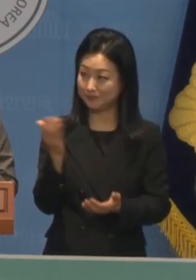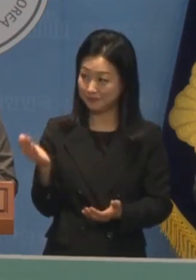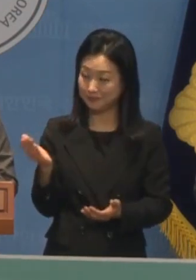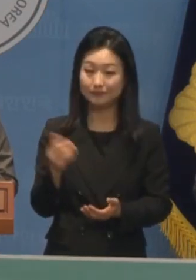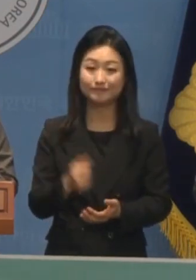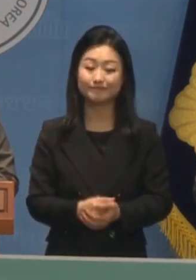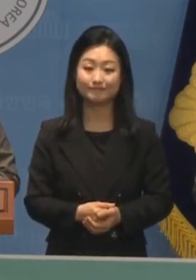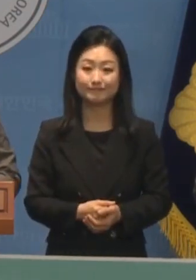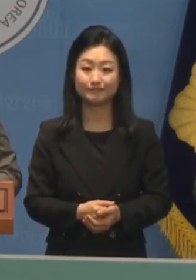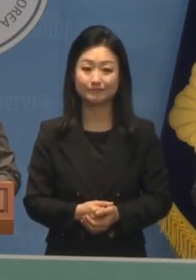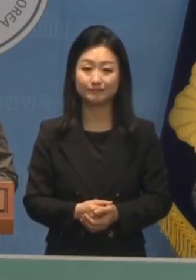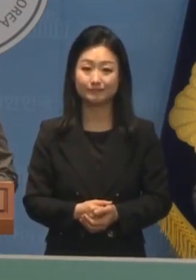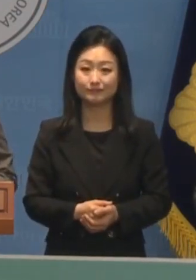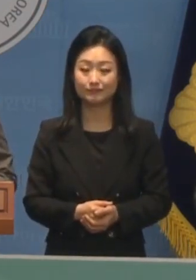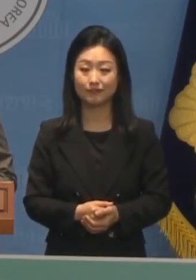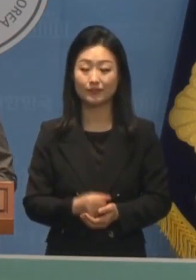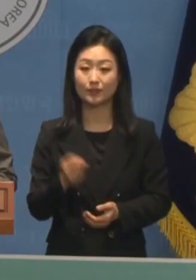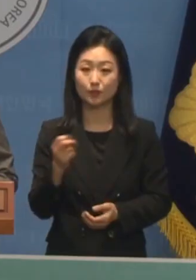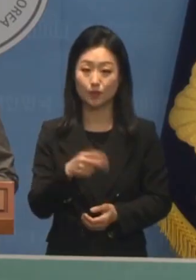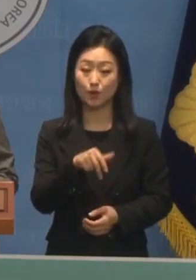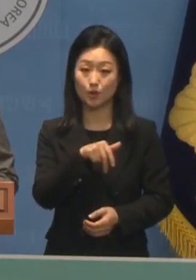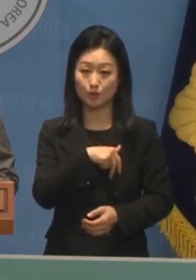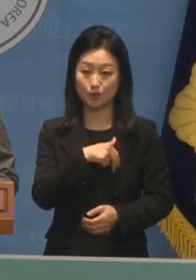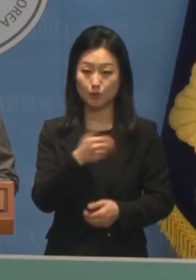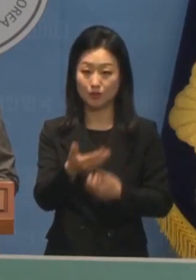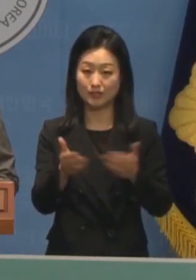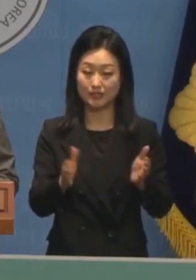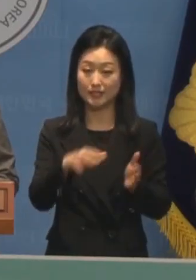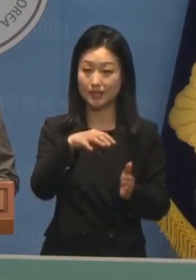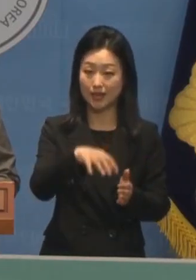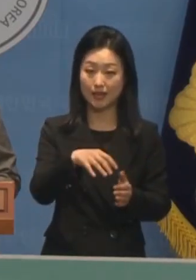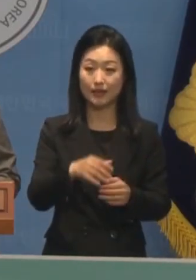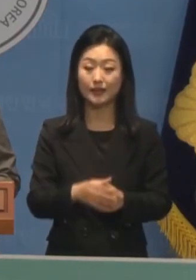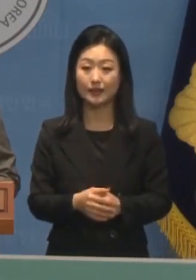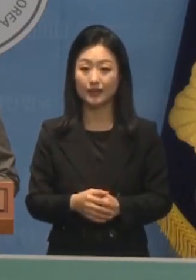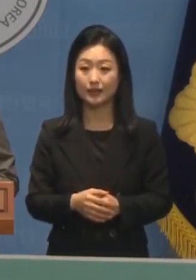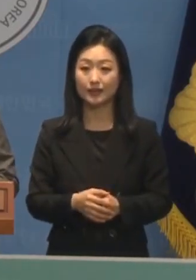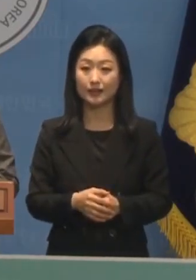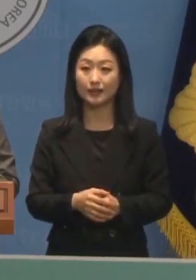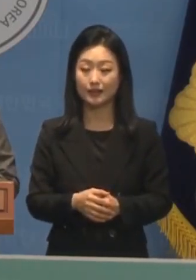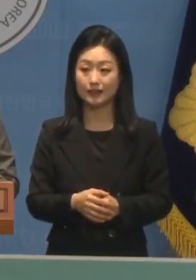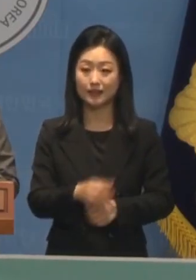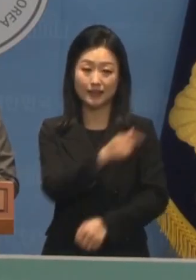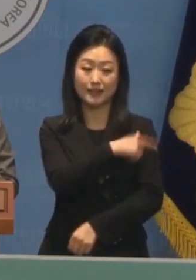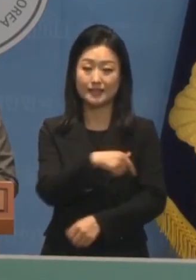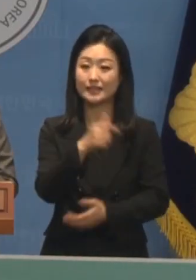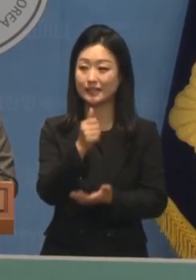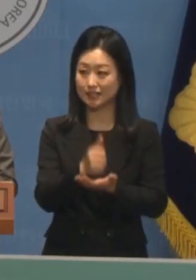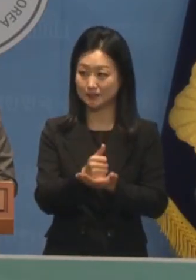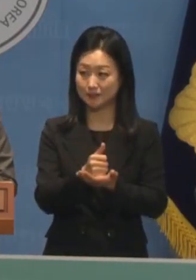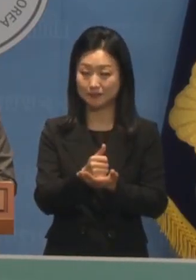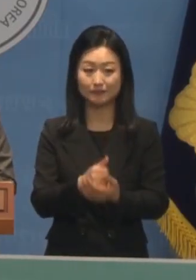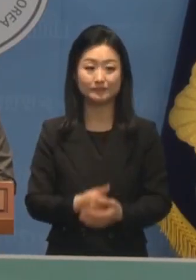그리고 저희 기본소득당 의원실에서 김종필 용해인 의원실 선임비서관님 오셨습니다.